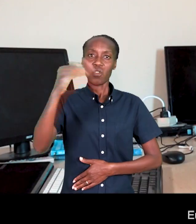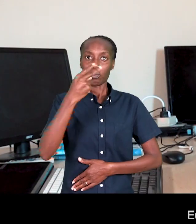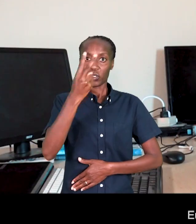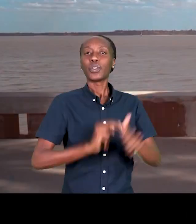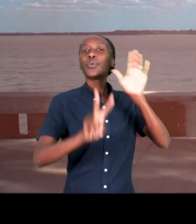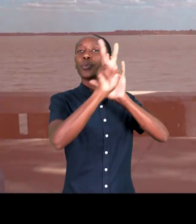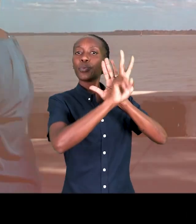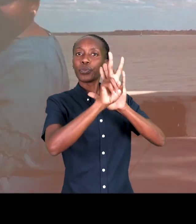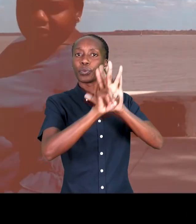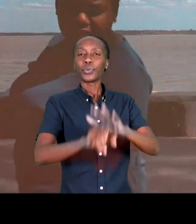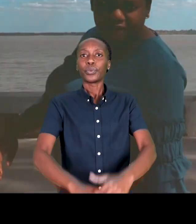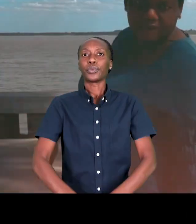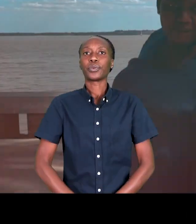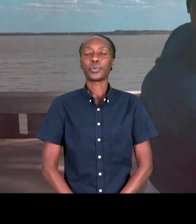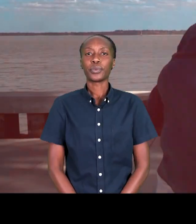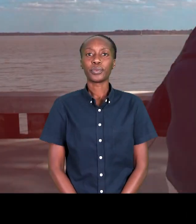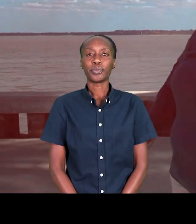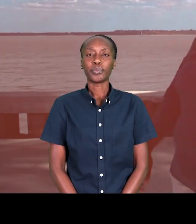vídeo.